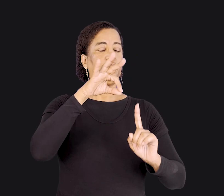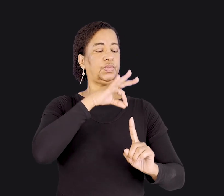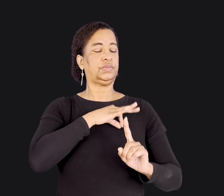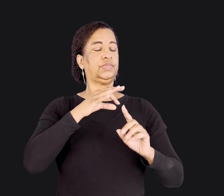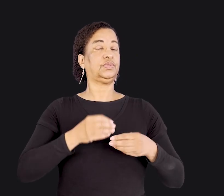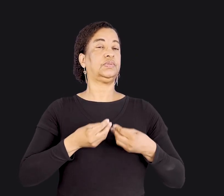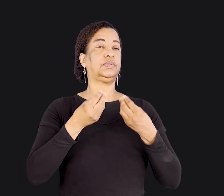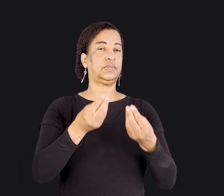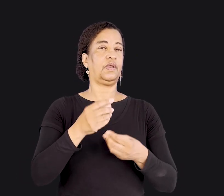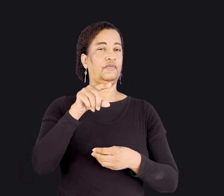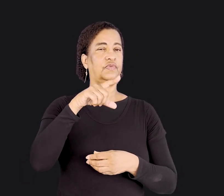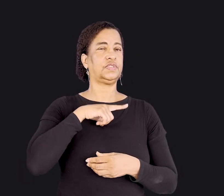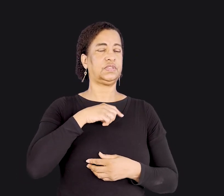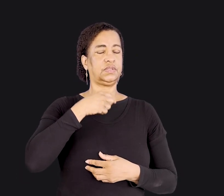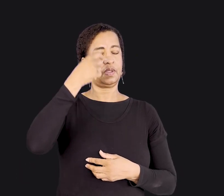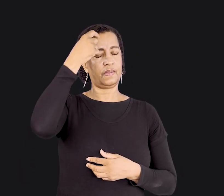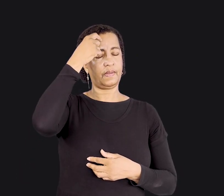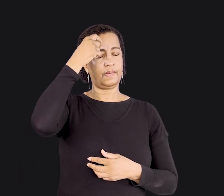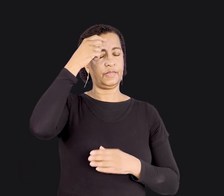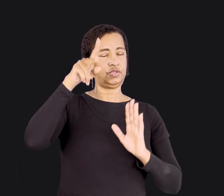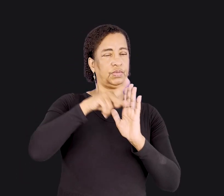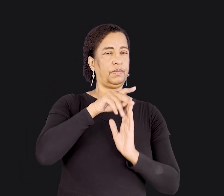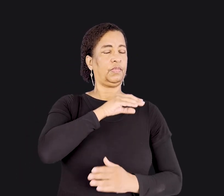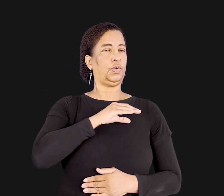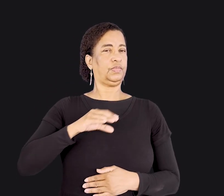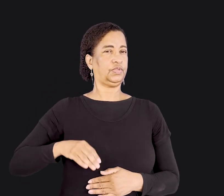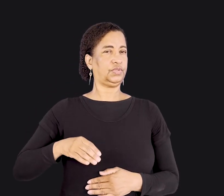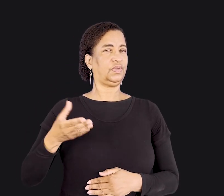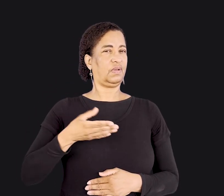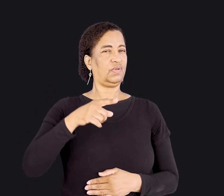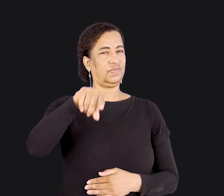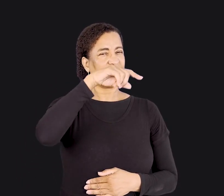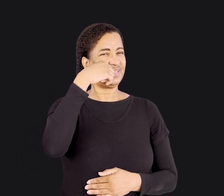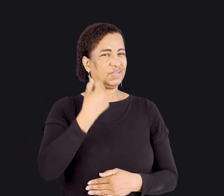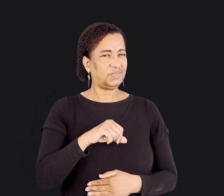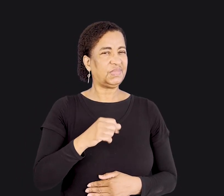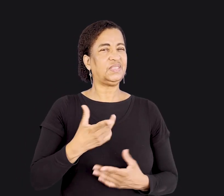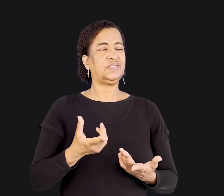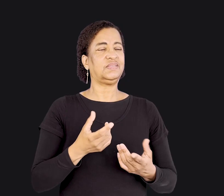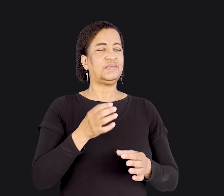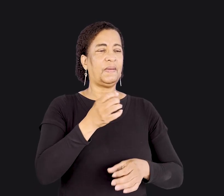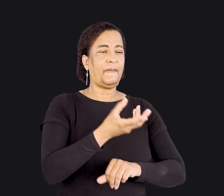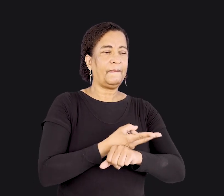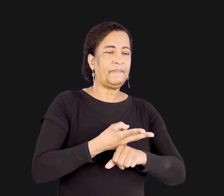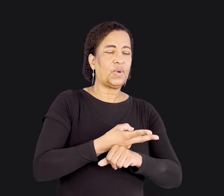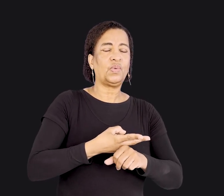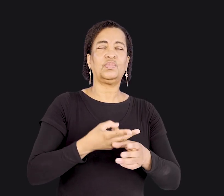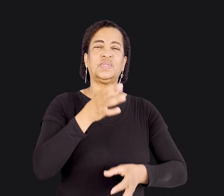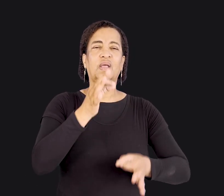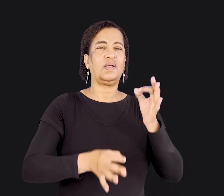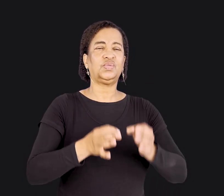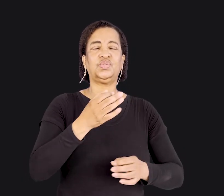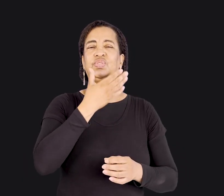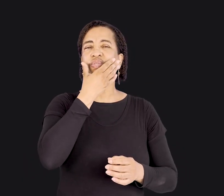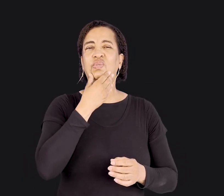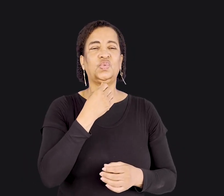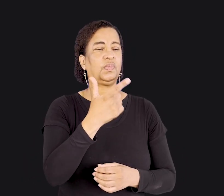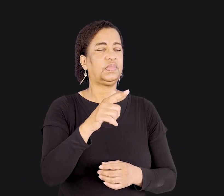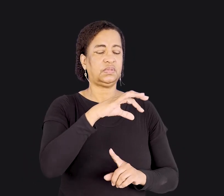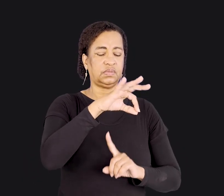Santo. Vocês têm a mente de Cristo. Será que agora vocês precisam recorrer à justiça comum dos homens que não têm o Espírito